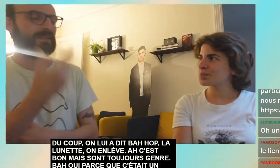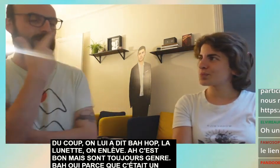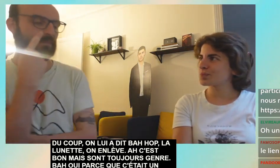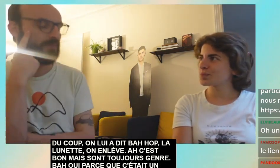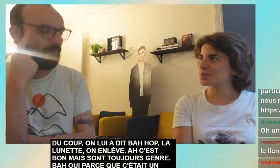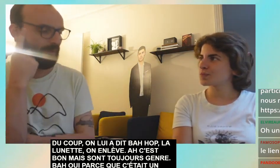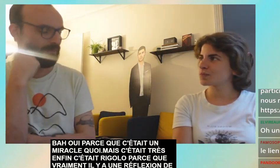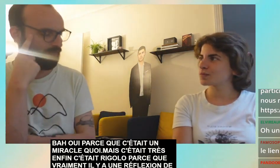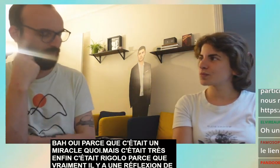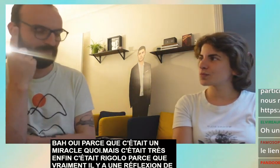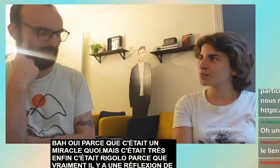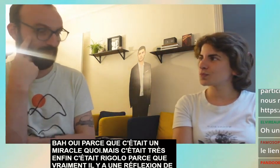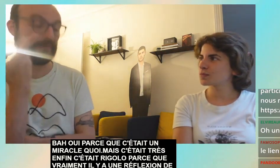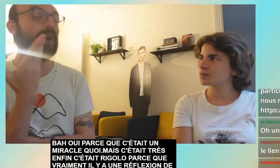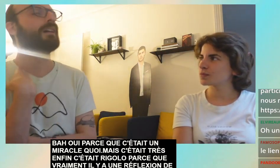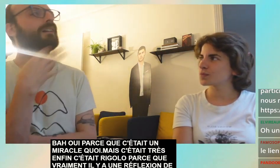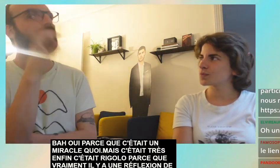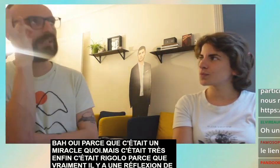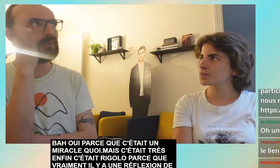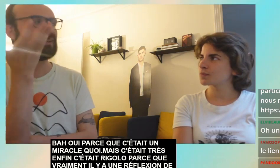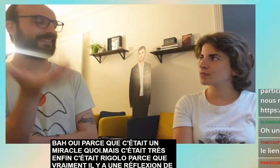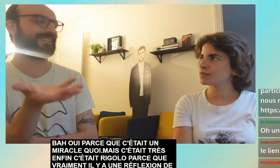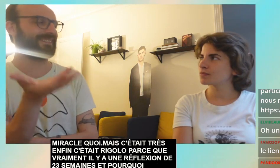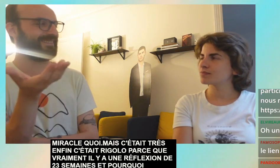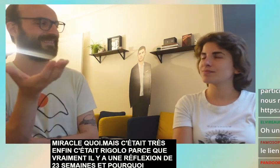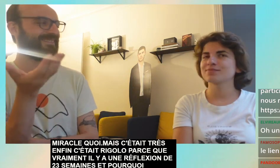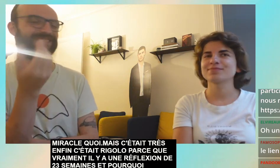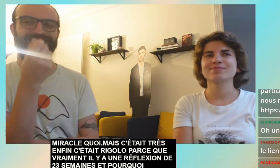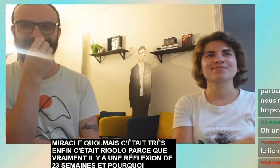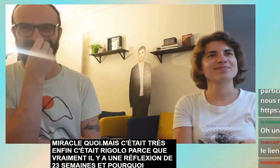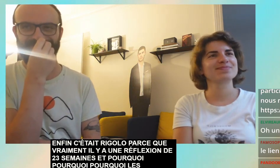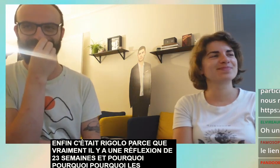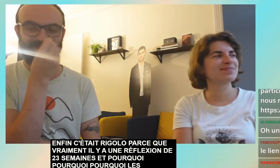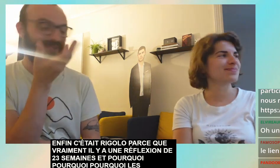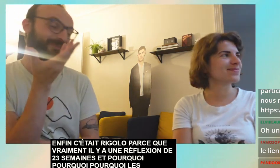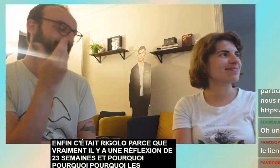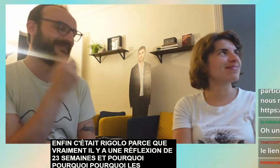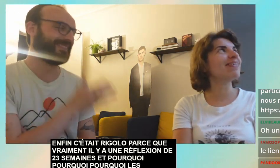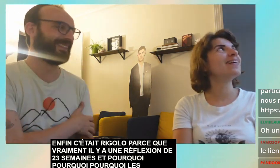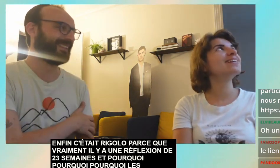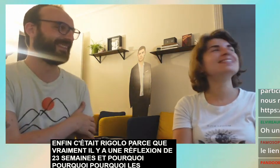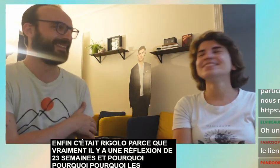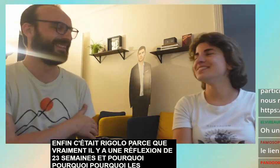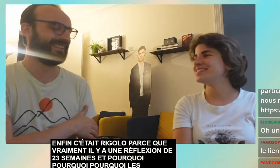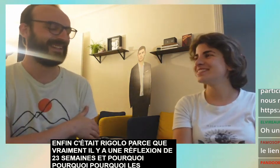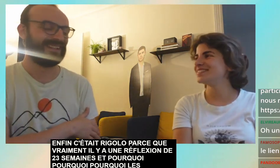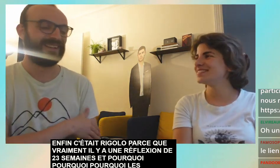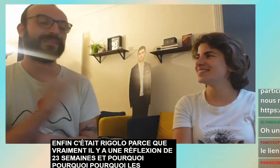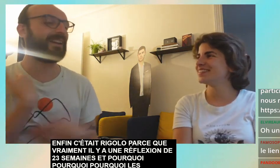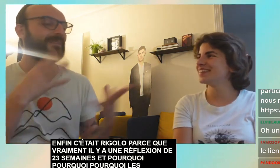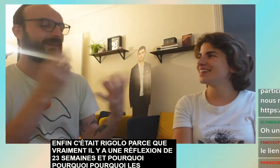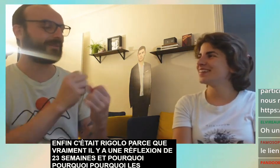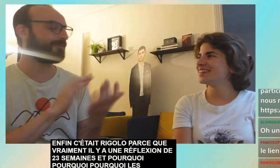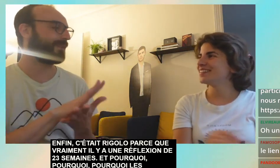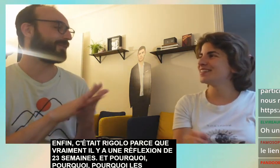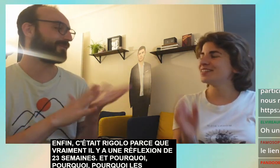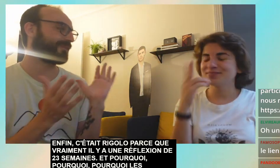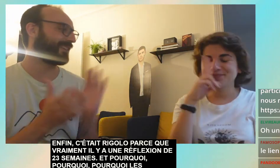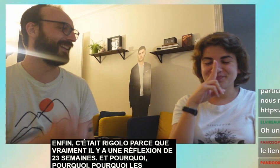Dire, mais pourquoi les lunettes. Voilà, c'est tout. Voilà, bref, pardon.